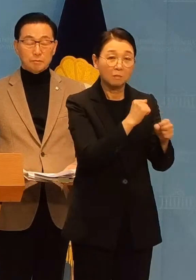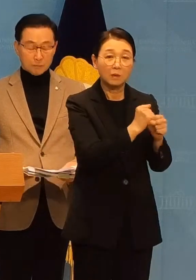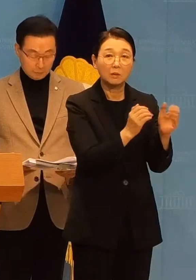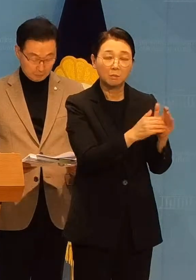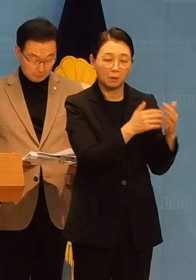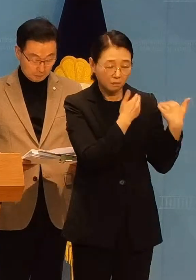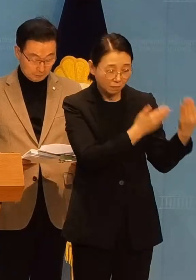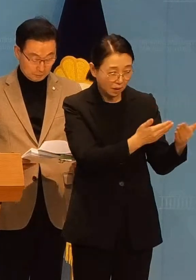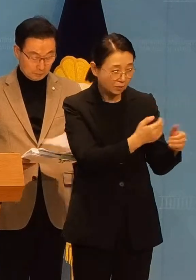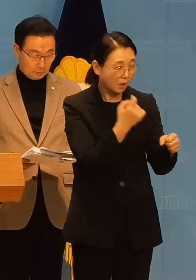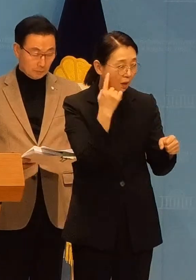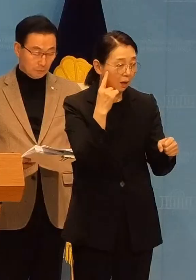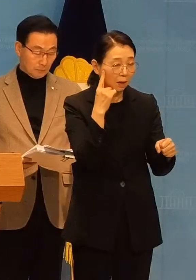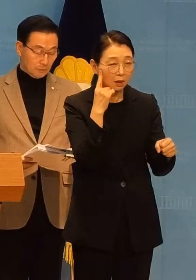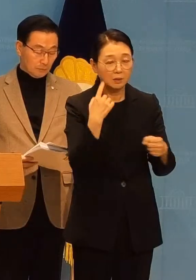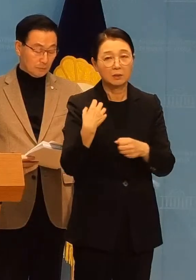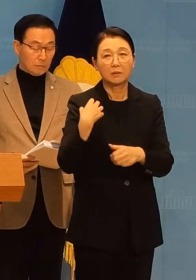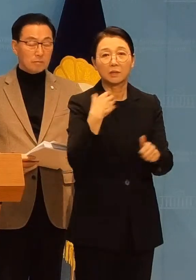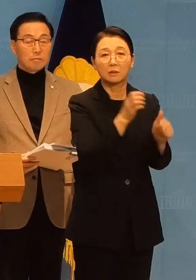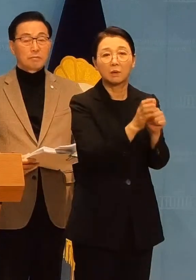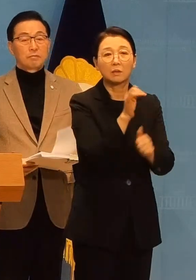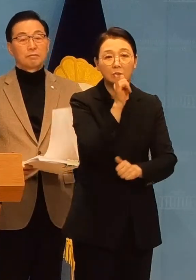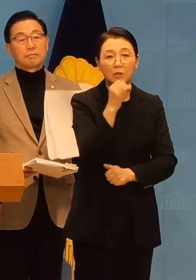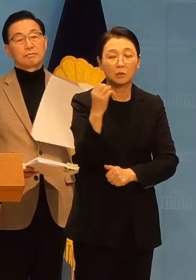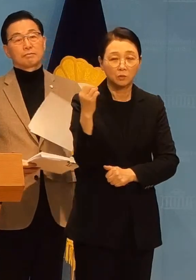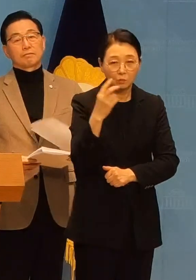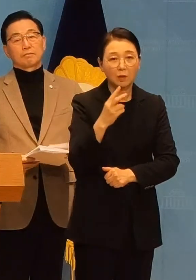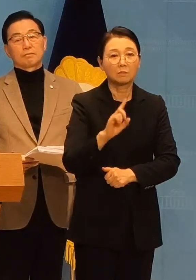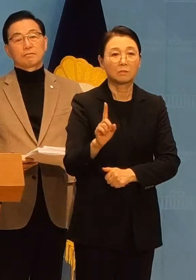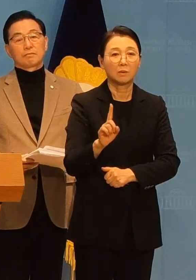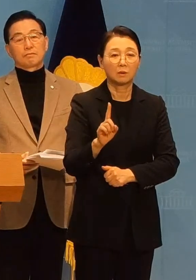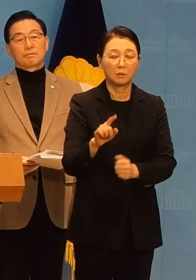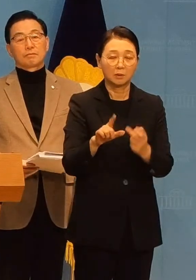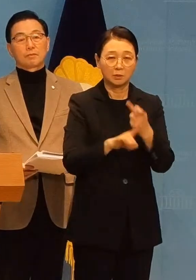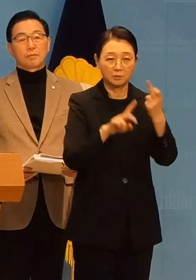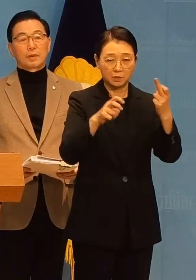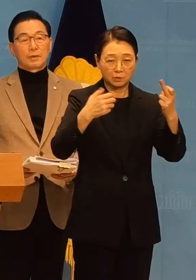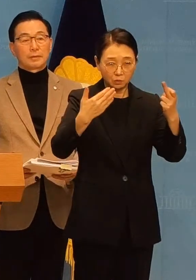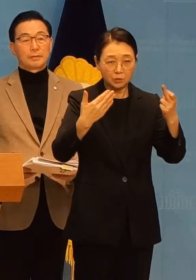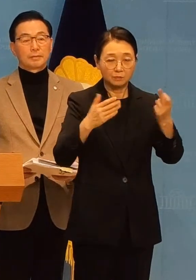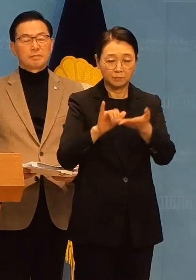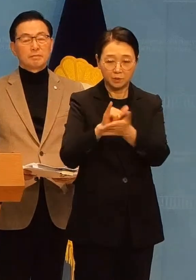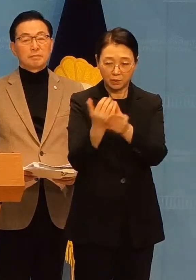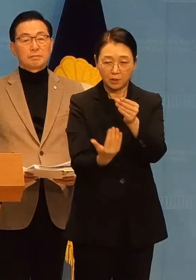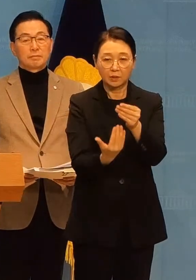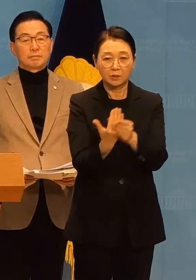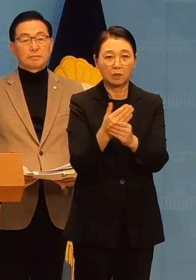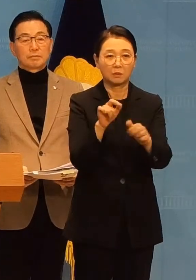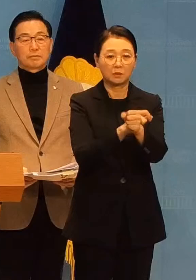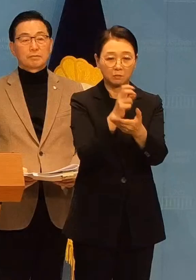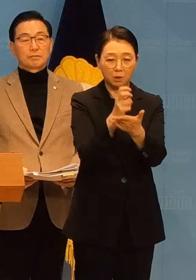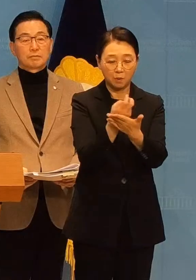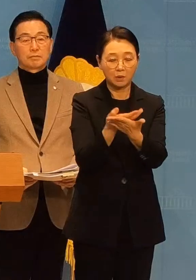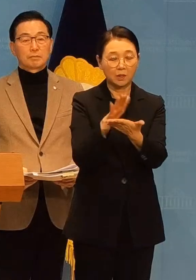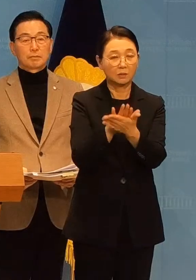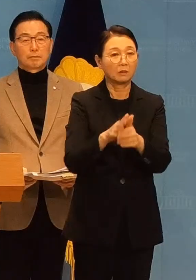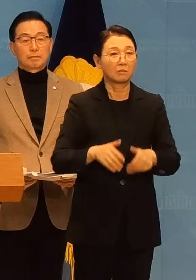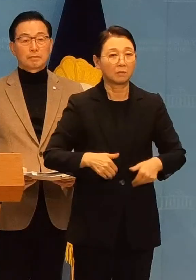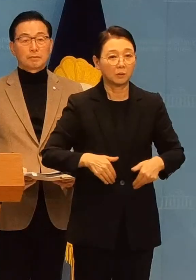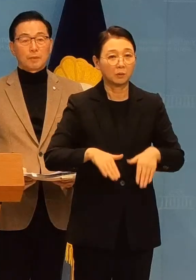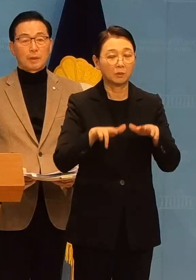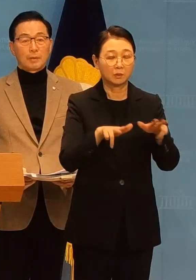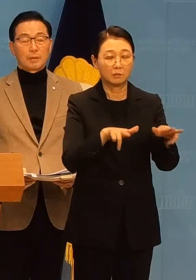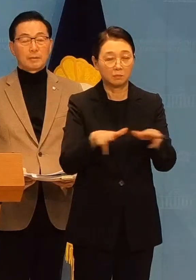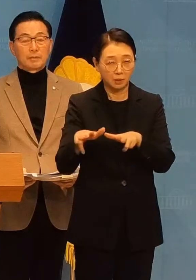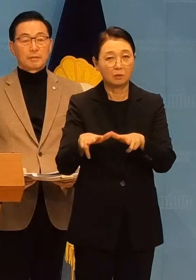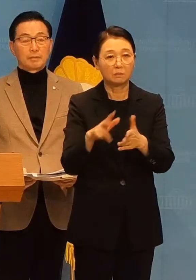따른 마땅한 책임을 물을 수 있도록, 또한 12월 29일 여객기 참사 특별법 개정 등 즉각적인